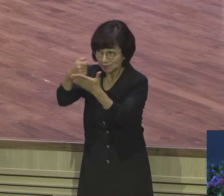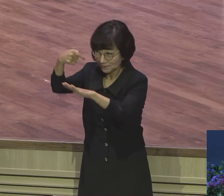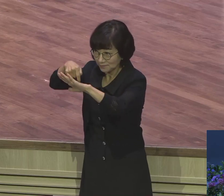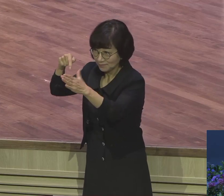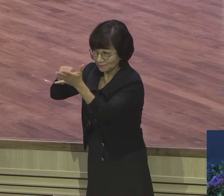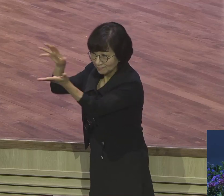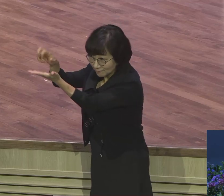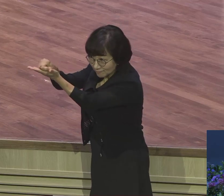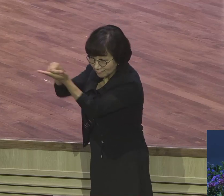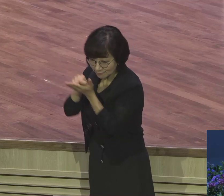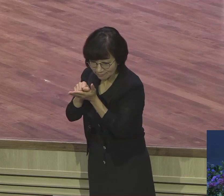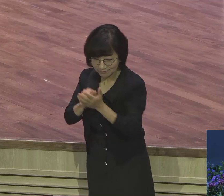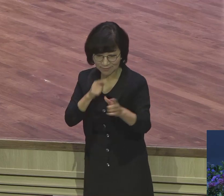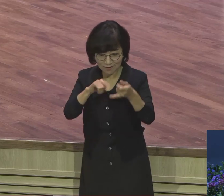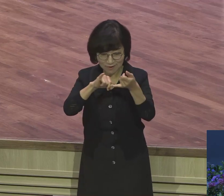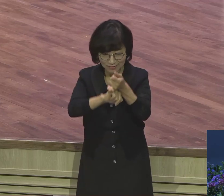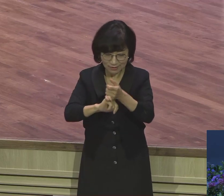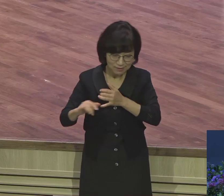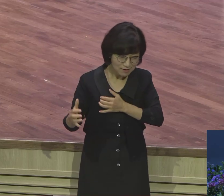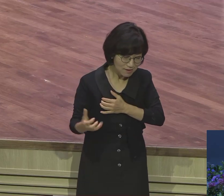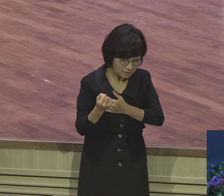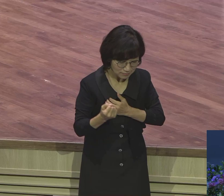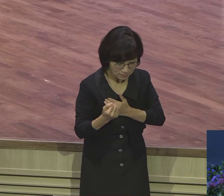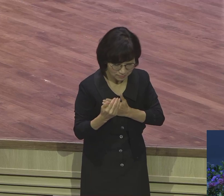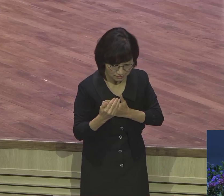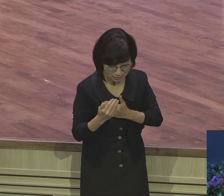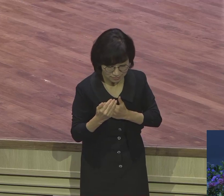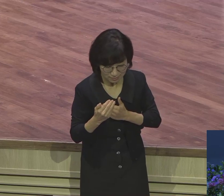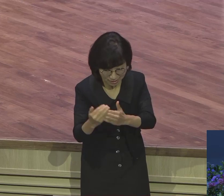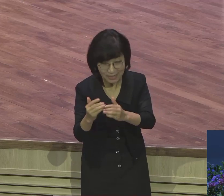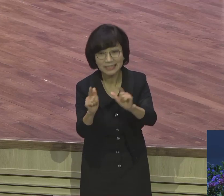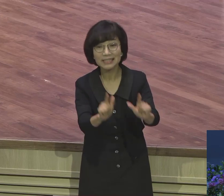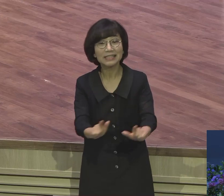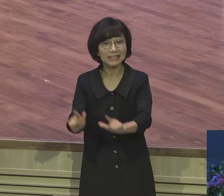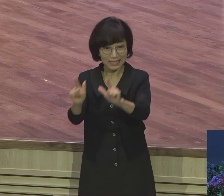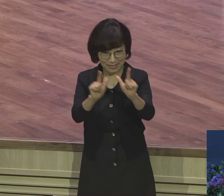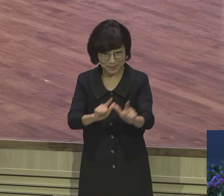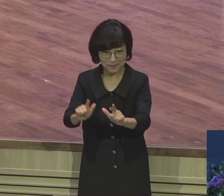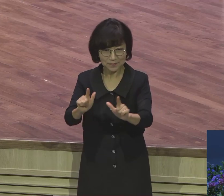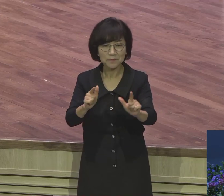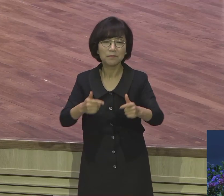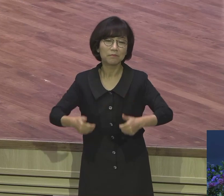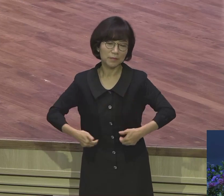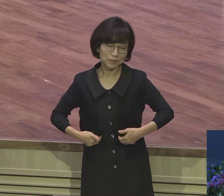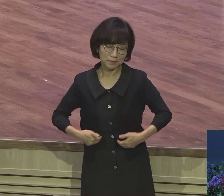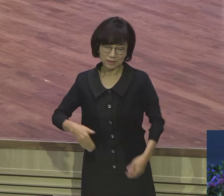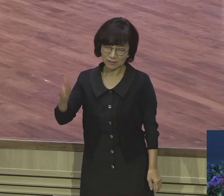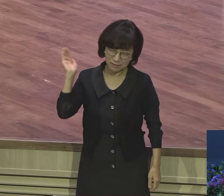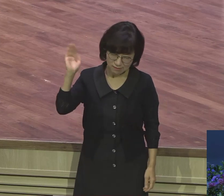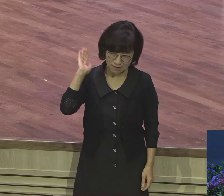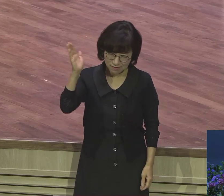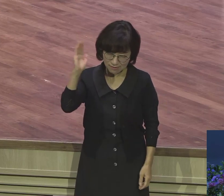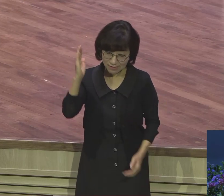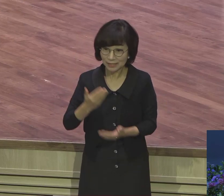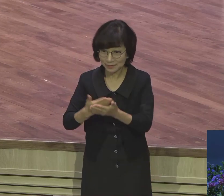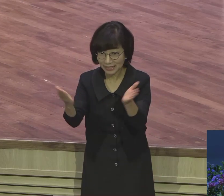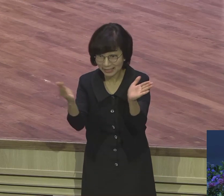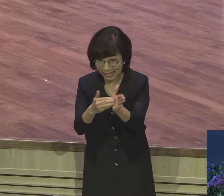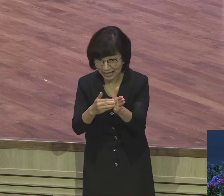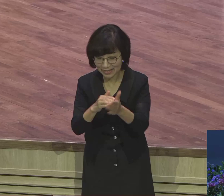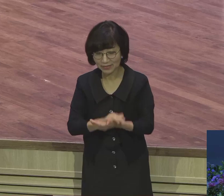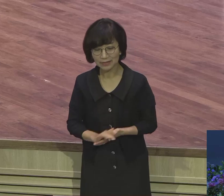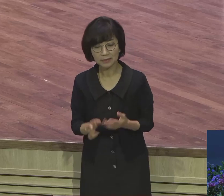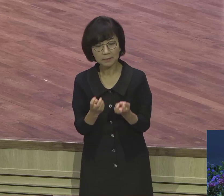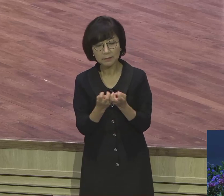은약의 애정 속에 있는 그런 삶을 살아야 한다는 것을 강조했습니다. 어떻게 하면 그렇게